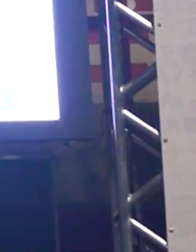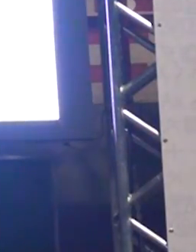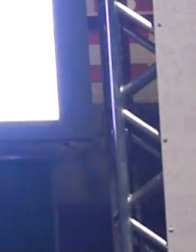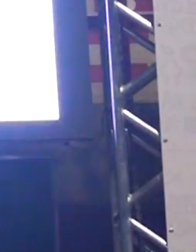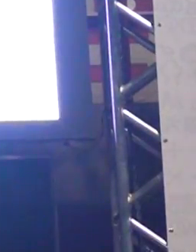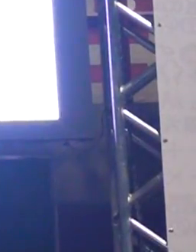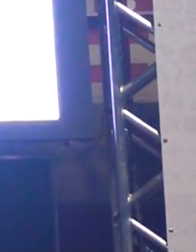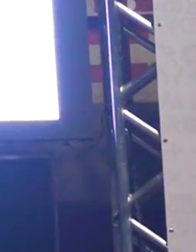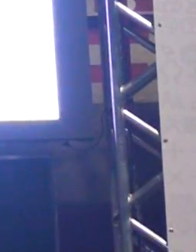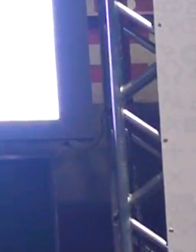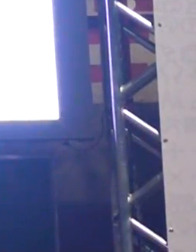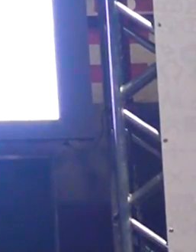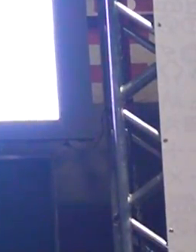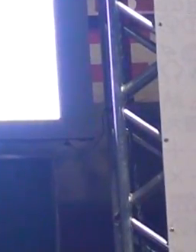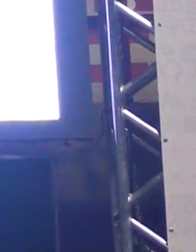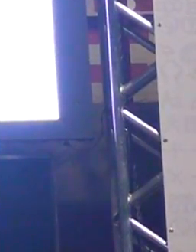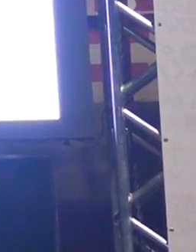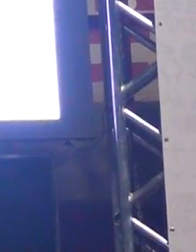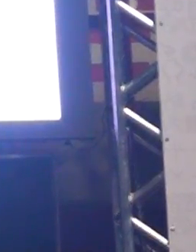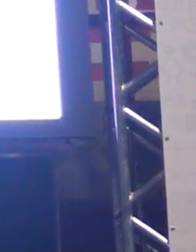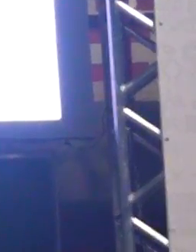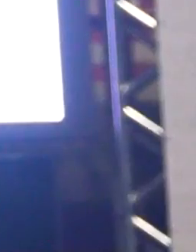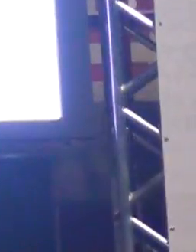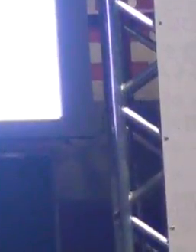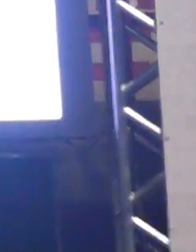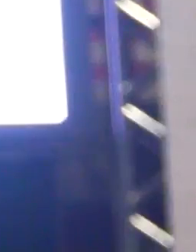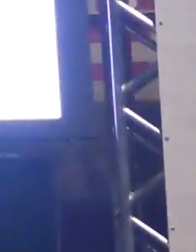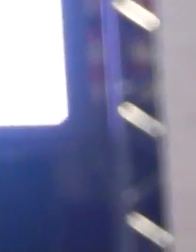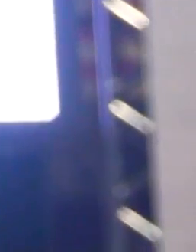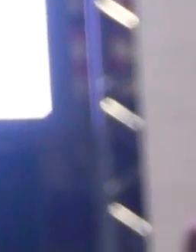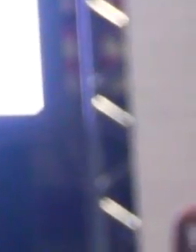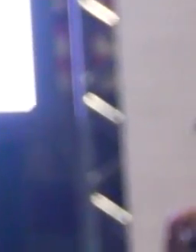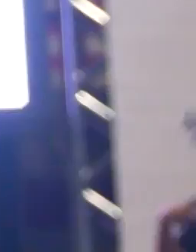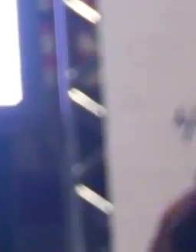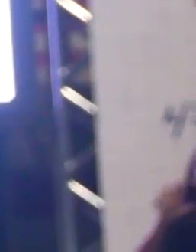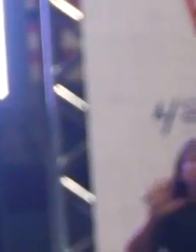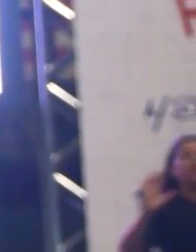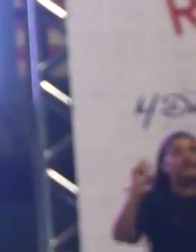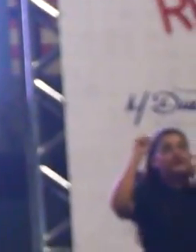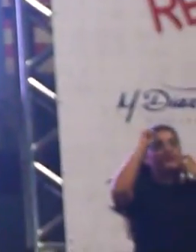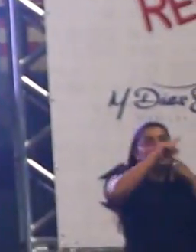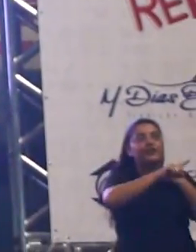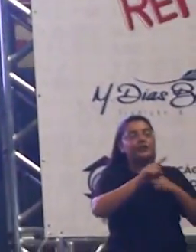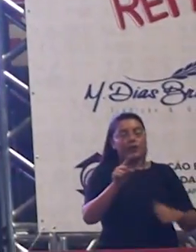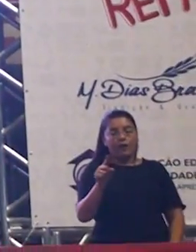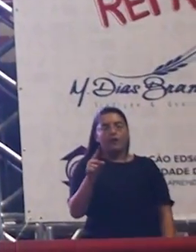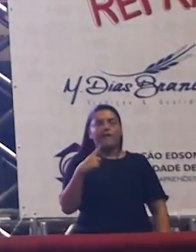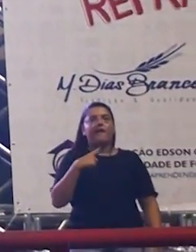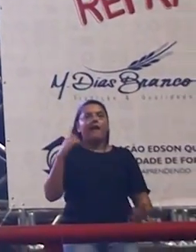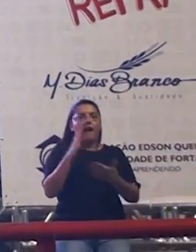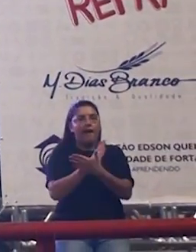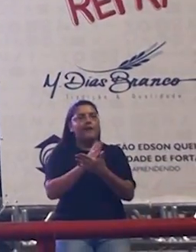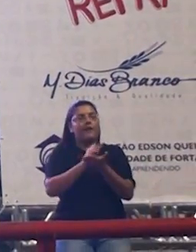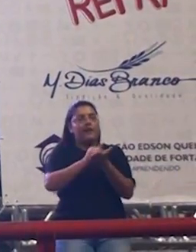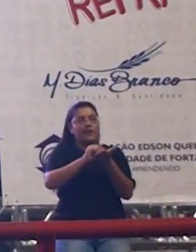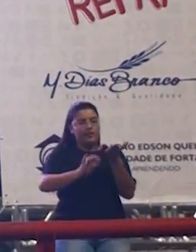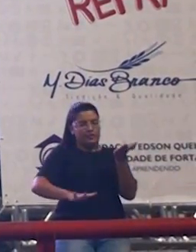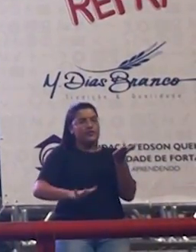Fernandes, então essa massa de ar, ela tem temperatura própria. Sim. Agora, olha como é difícil. Tem uns exercícios